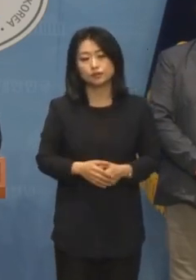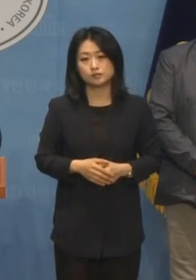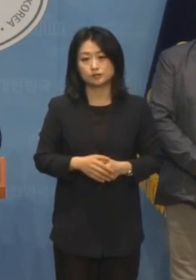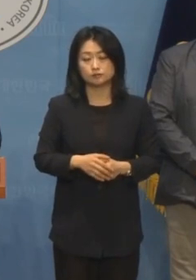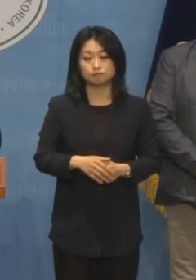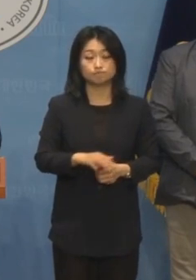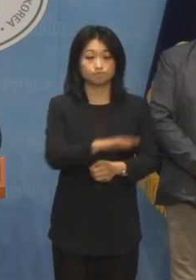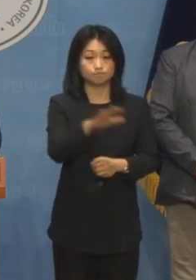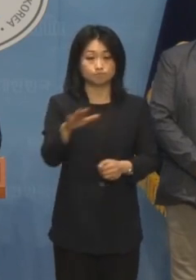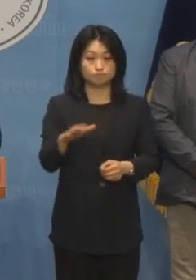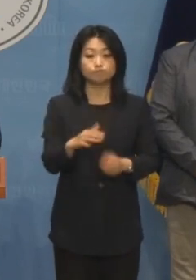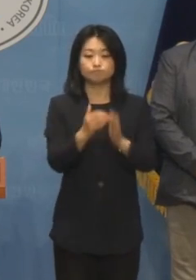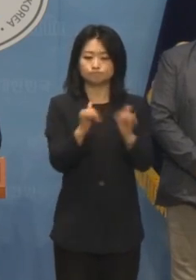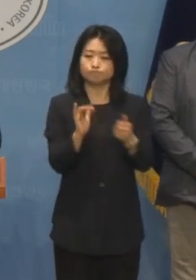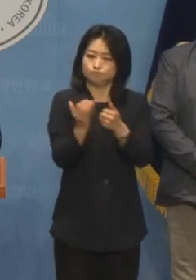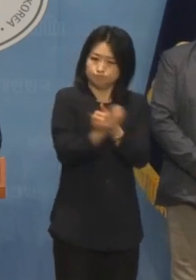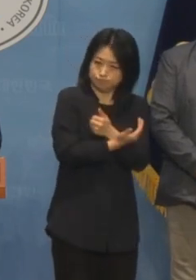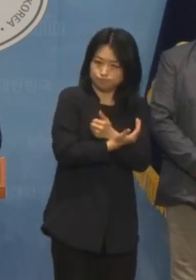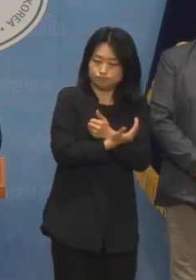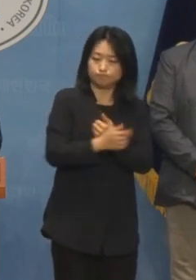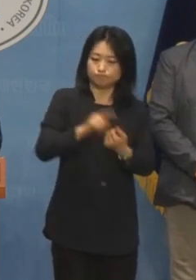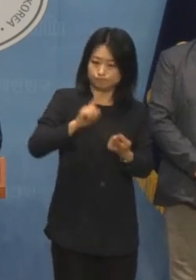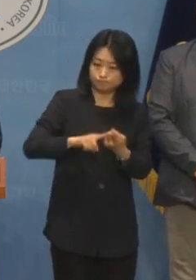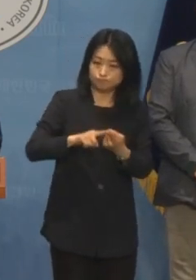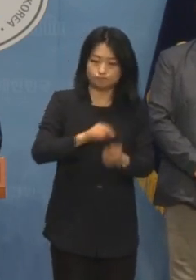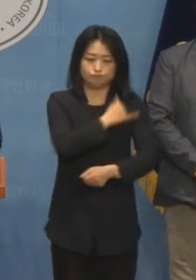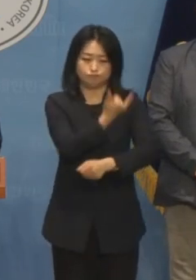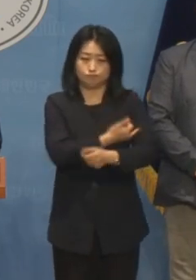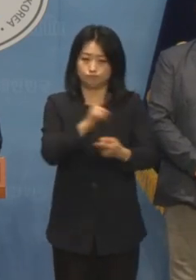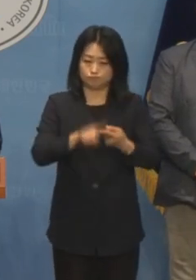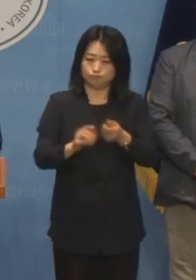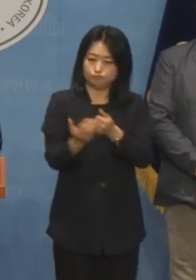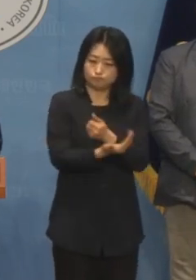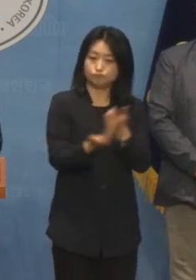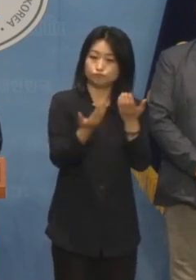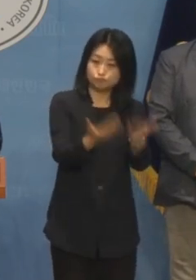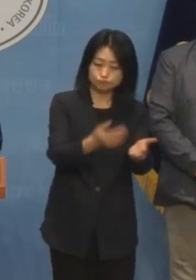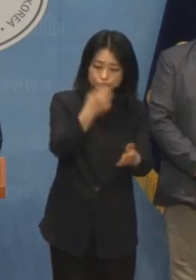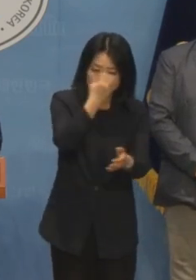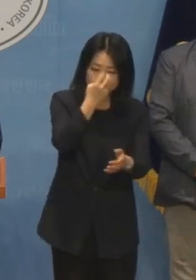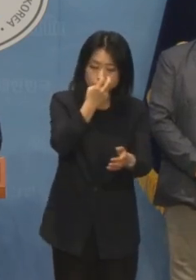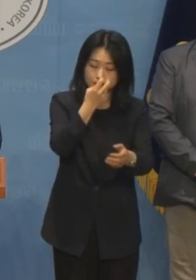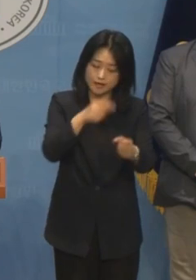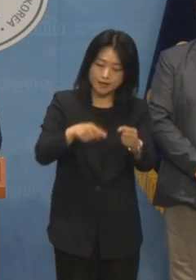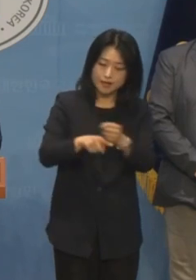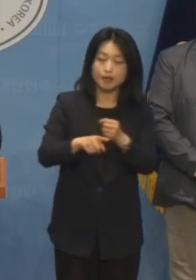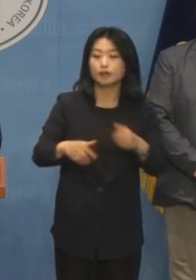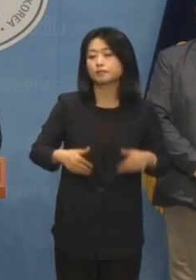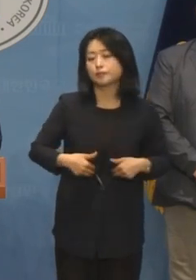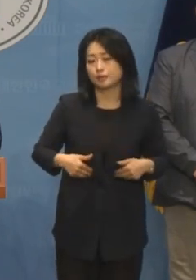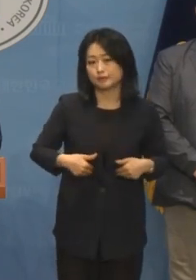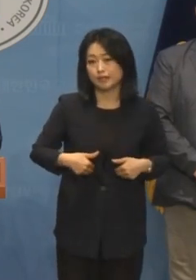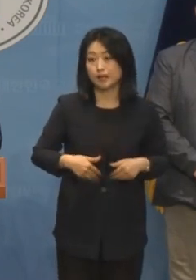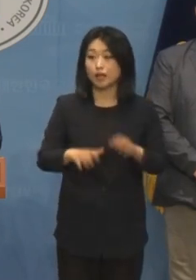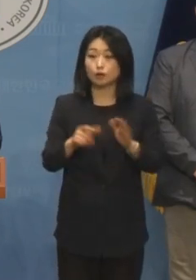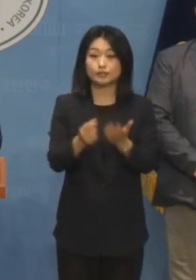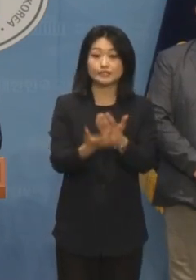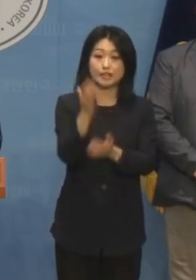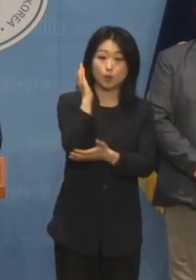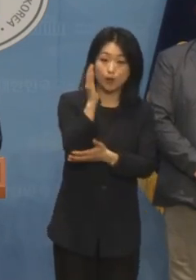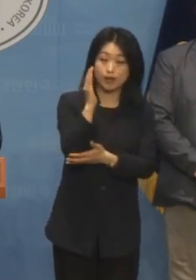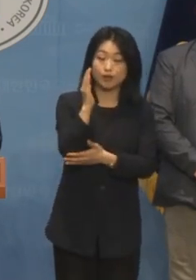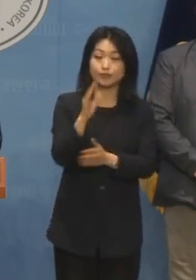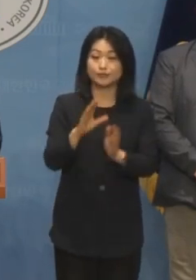역할을 해내라고 헌법과 법률이 수사기관에 막강한 권한을 부여한 것일 겁니다. 오늘 기자회견에